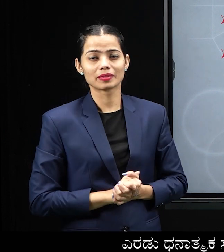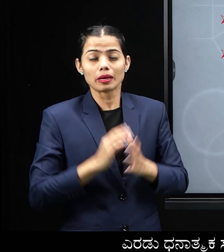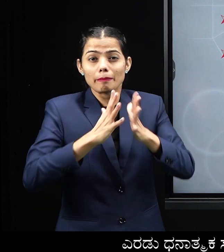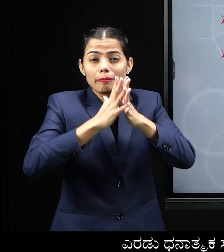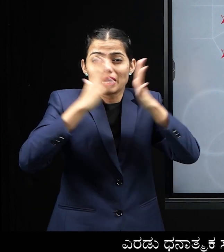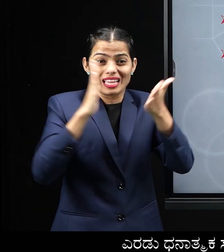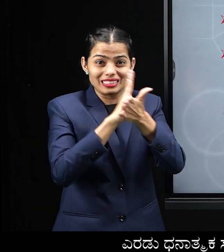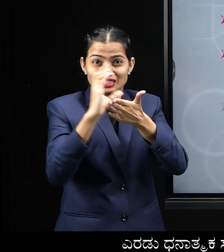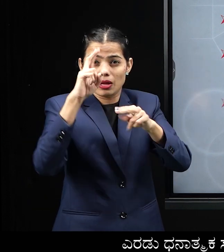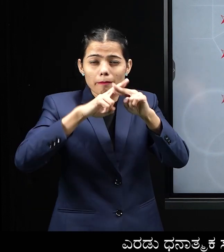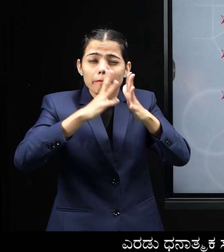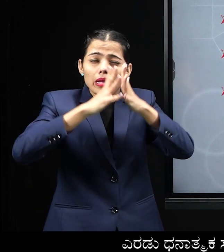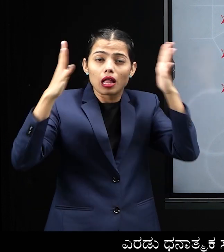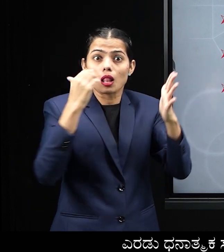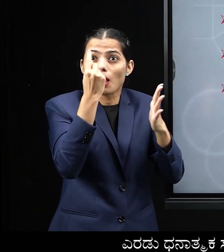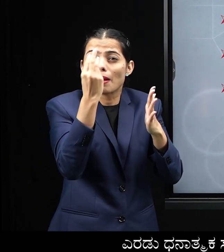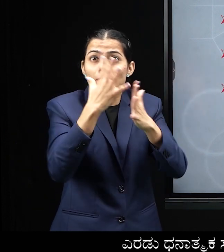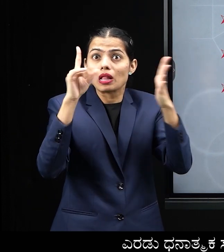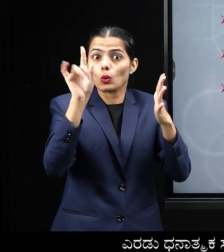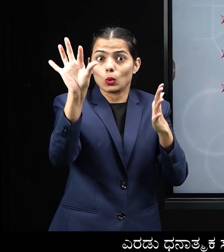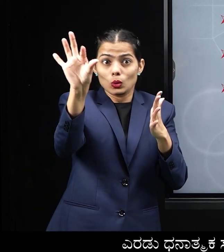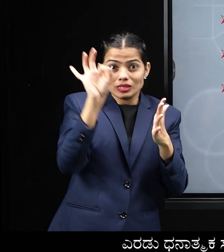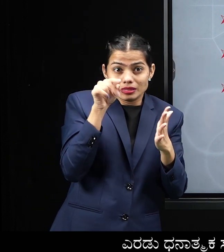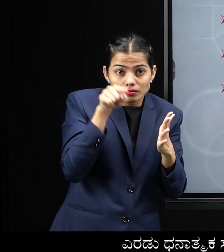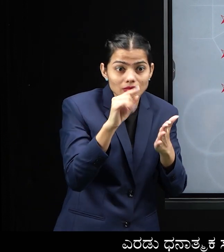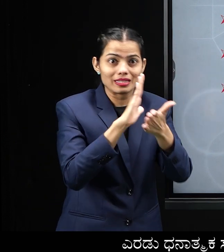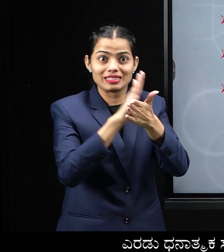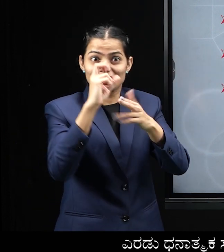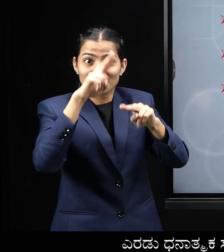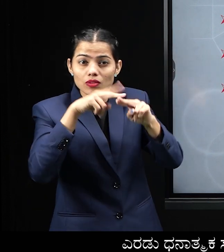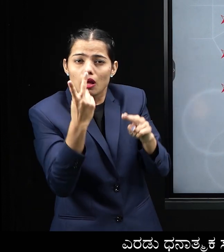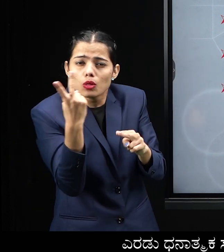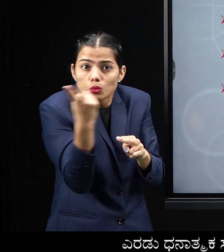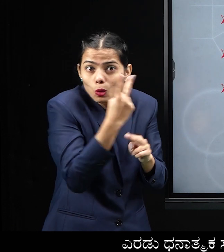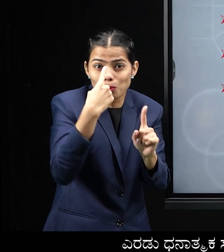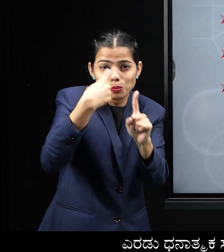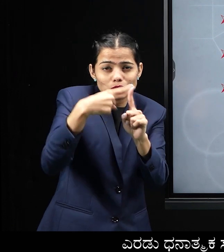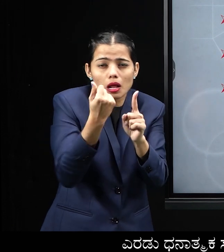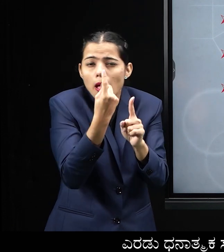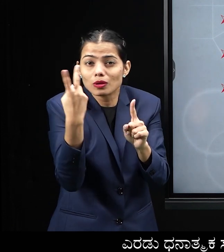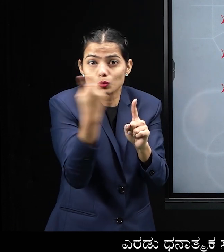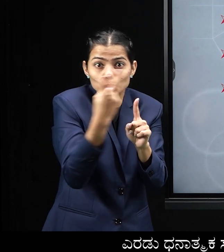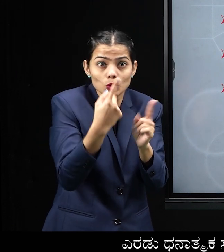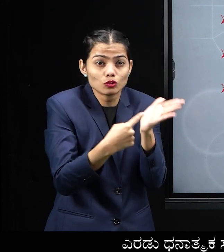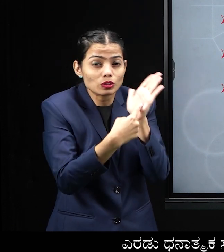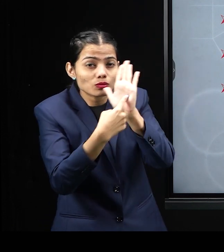ಎರಡು ಧನಾತ್ಮಕ ಸಂಖ್ಯೆಗಳ ಅತ್ಯಧಿಕ ಸಾಮಾನ್ಯ ಅಂಶವನ್ನು HCF A B